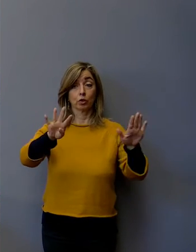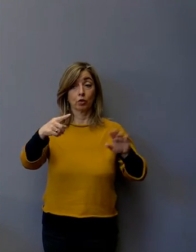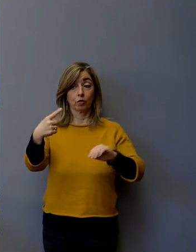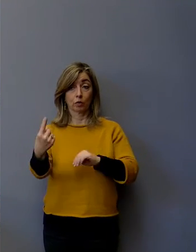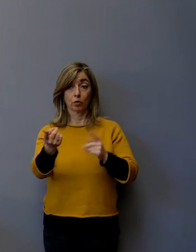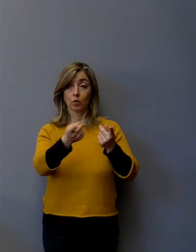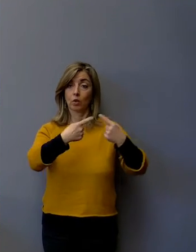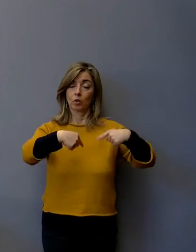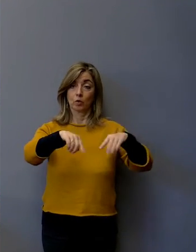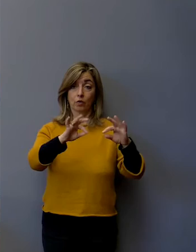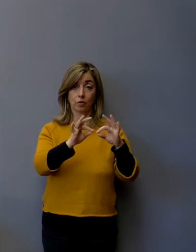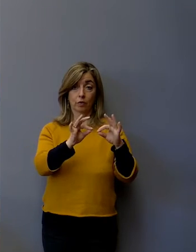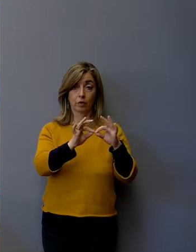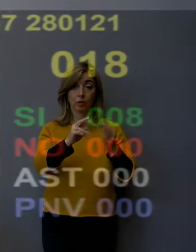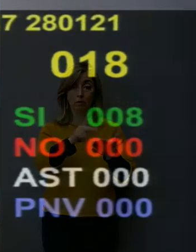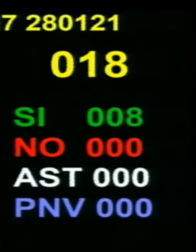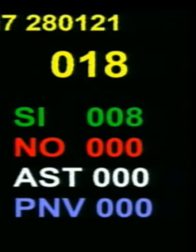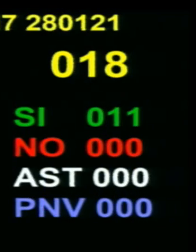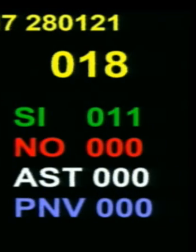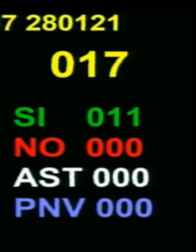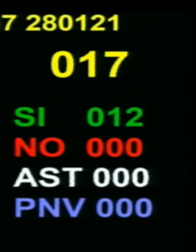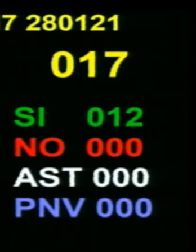favorevole e si vota